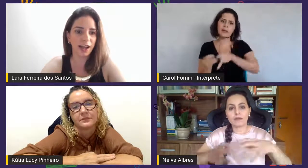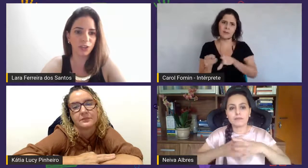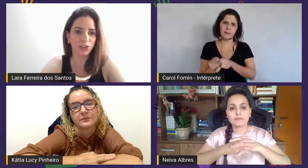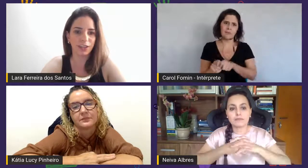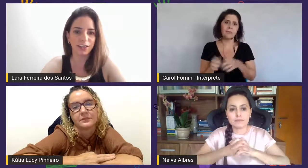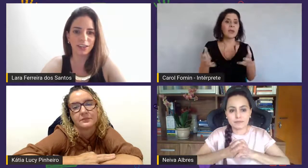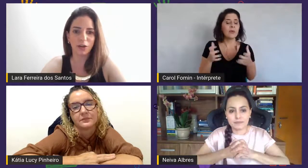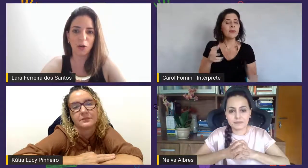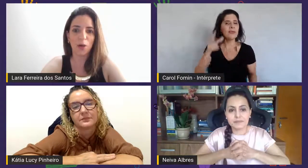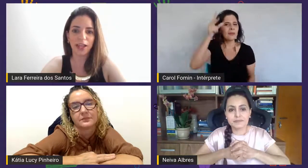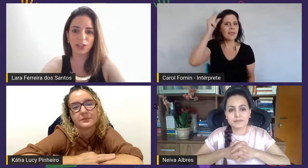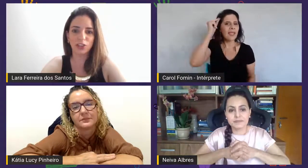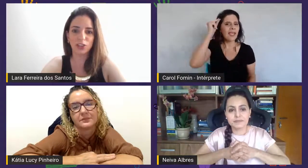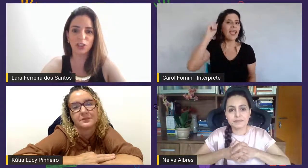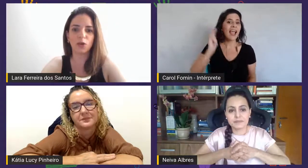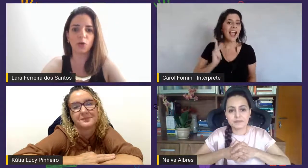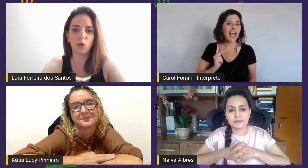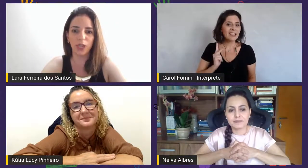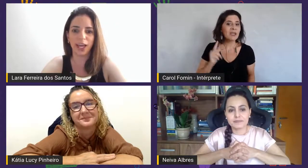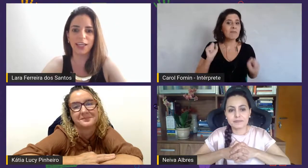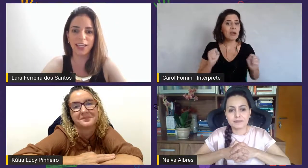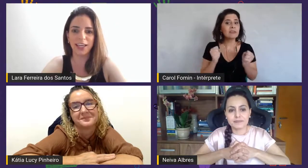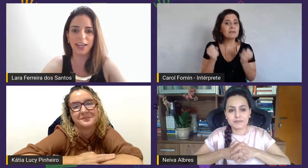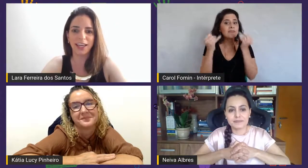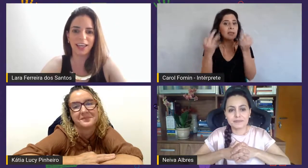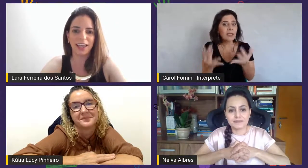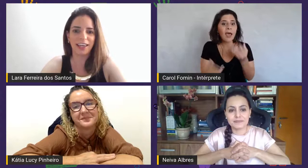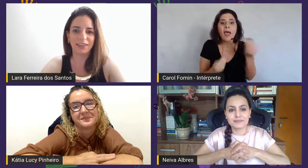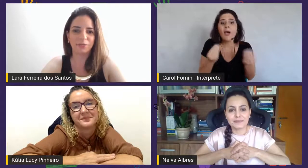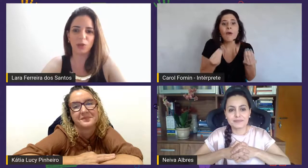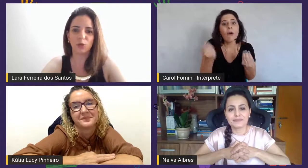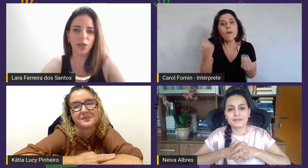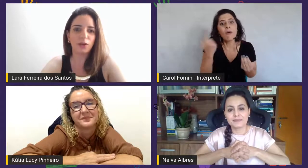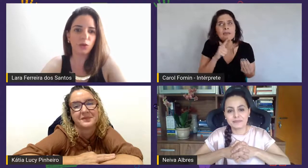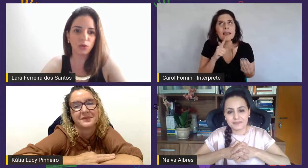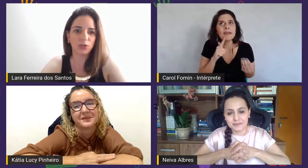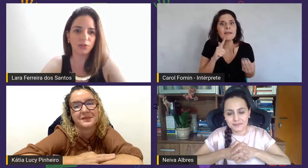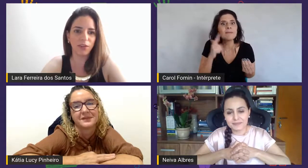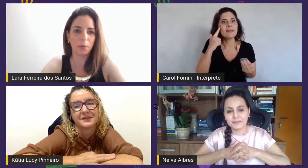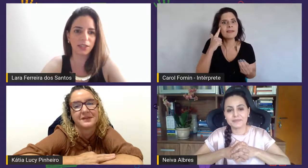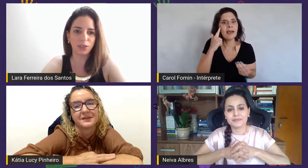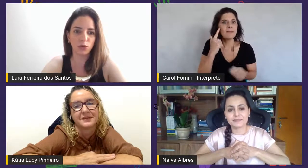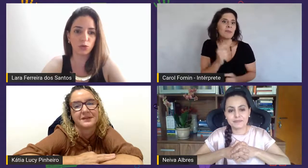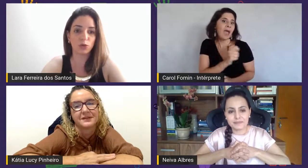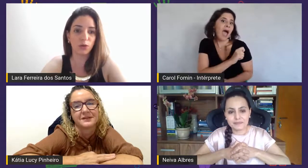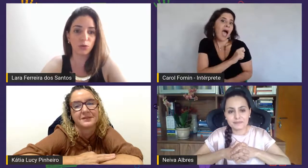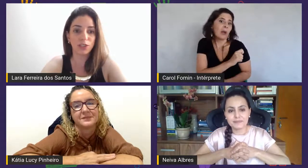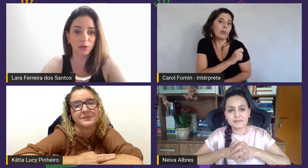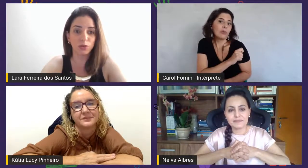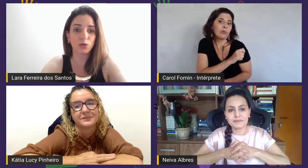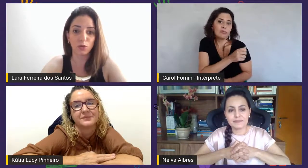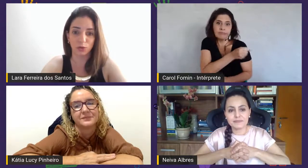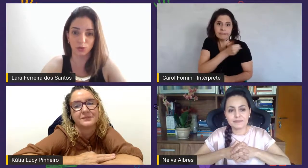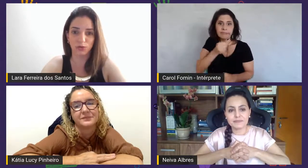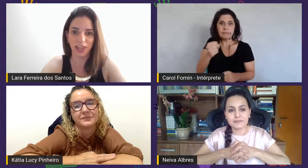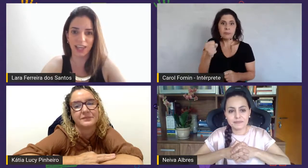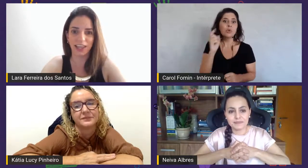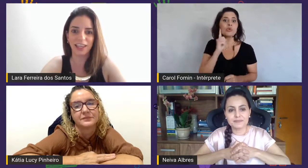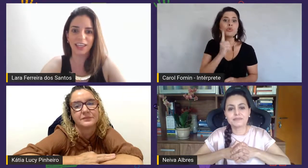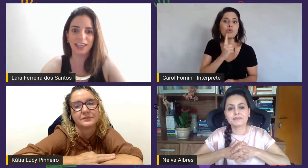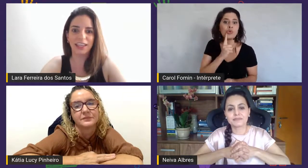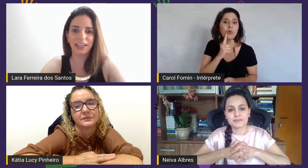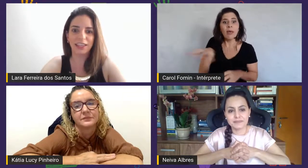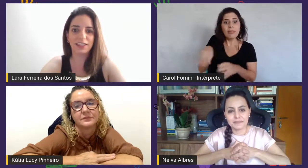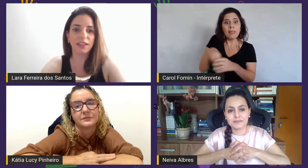da Kátia, como é que a gente inclui aí os alunos que vêm para esses cursos, os alunos que são surdos,